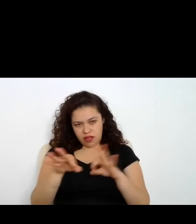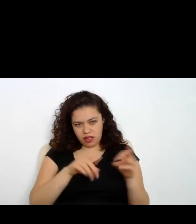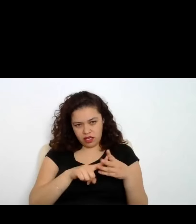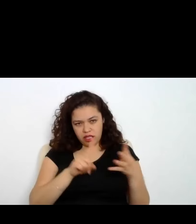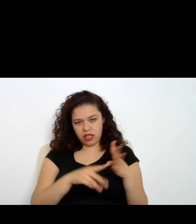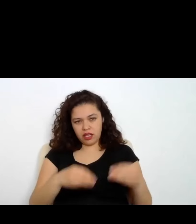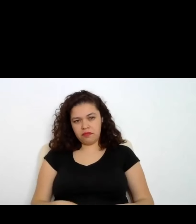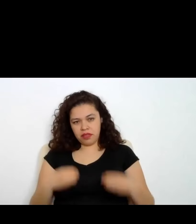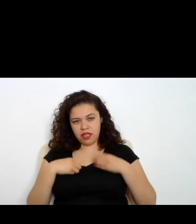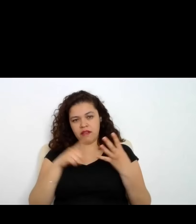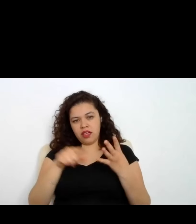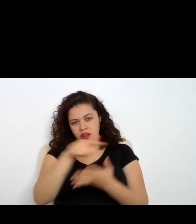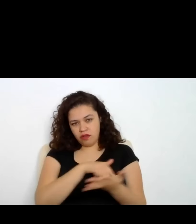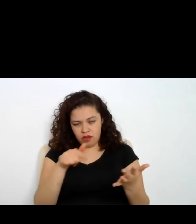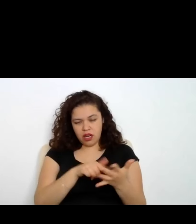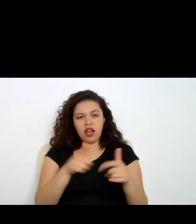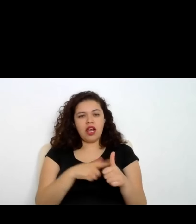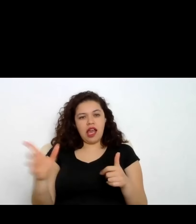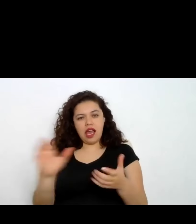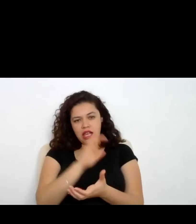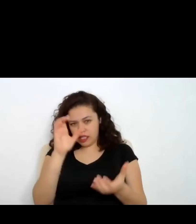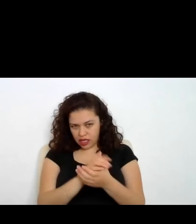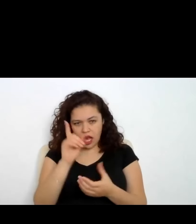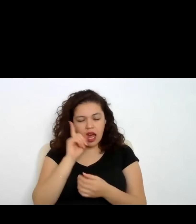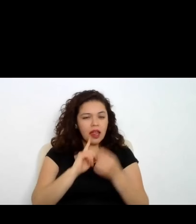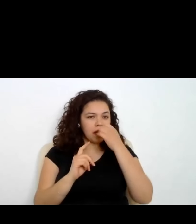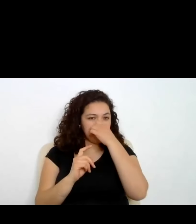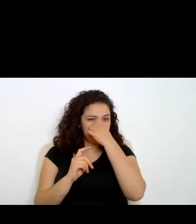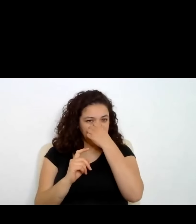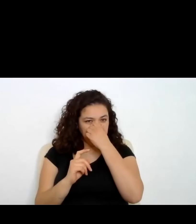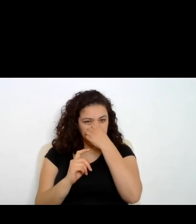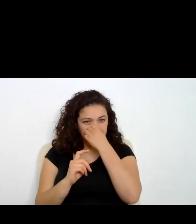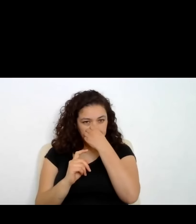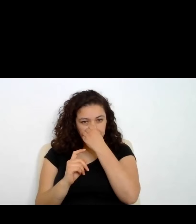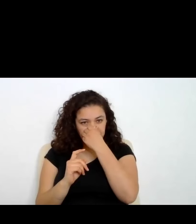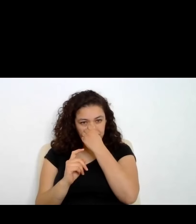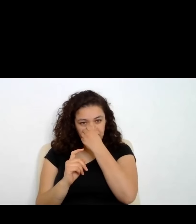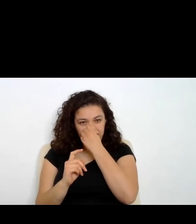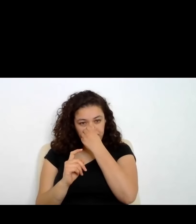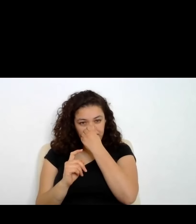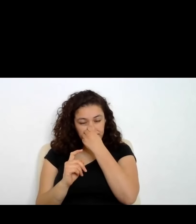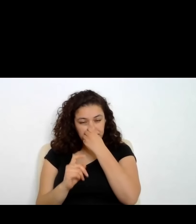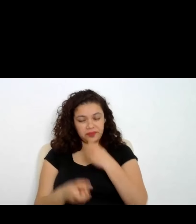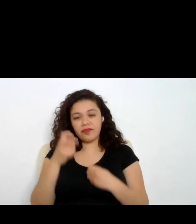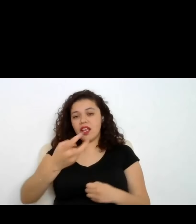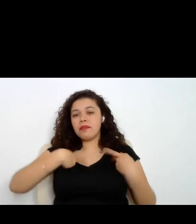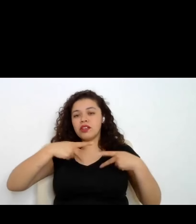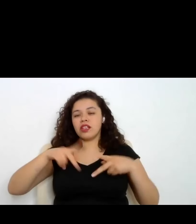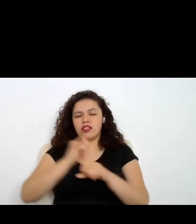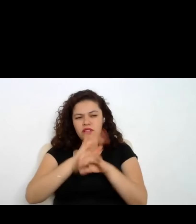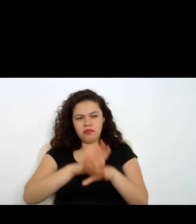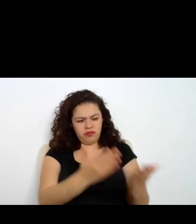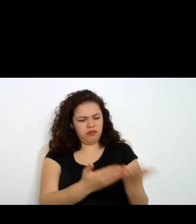vive en tal lugar, que es casada, entonces eso me puede hacer identificable. Entonces, el hecho